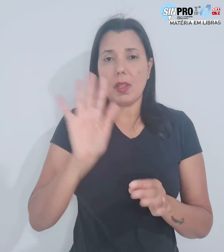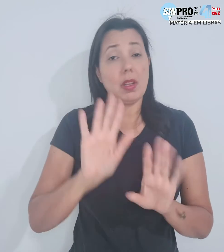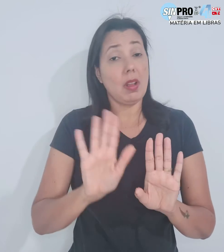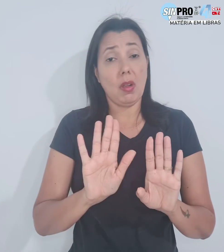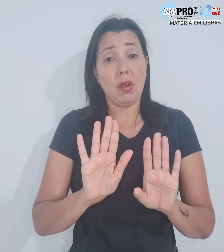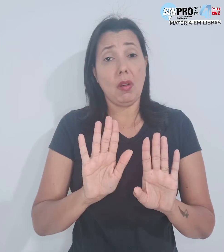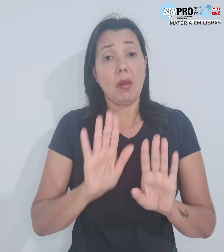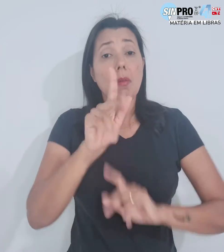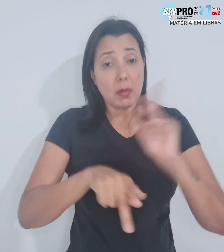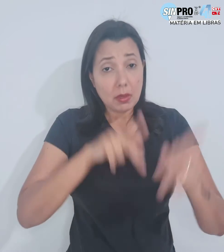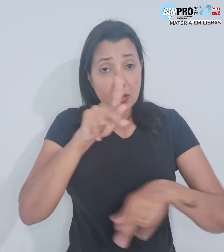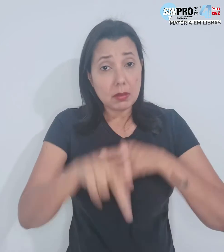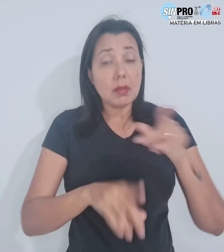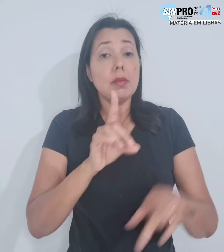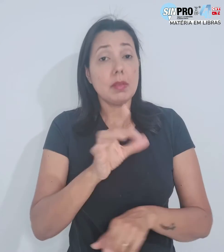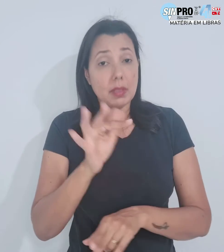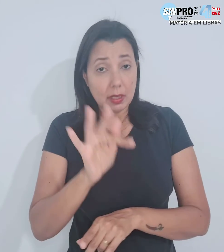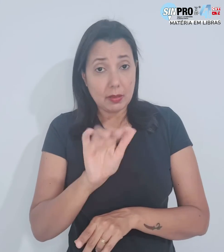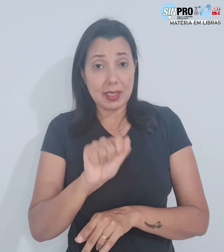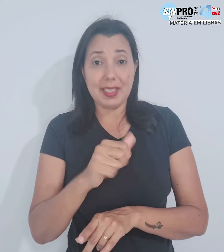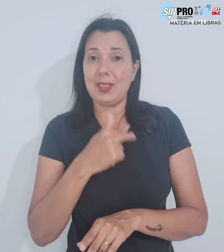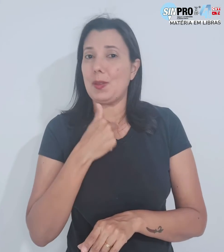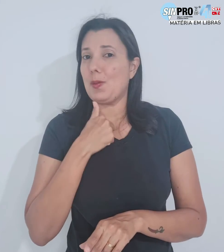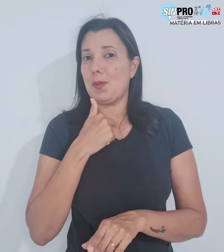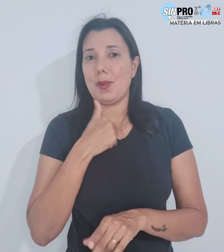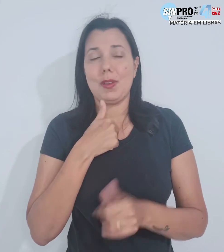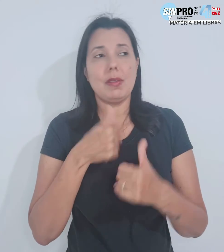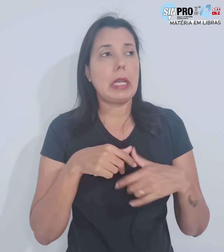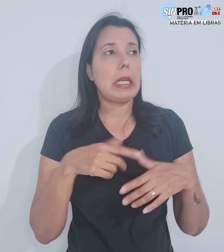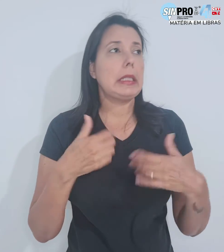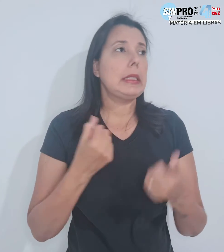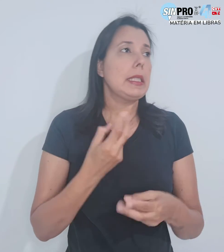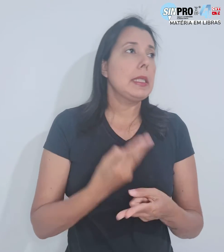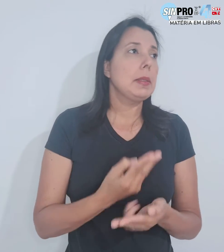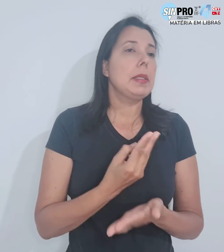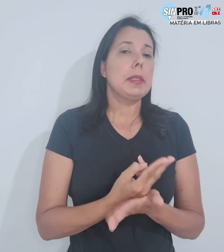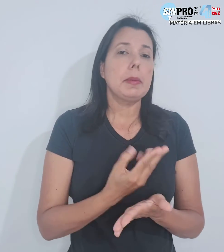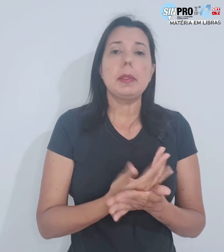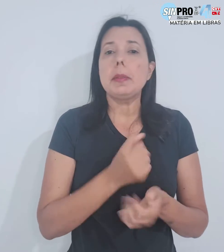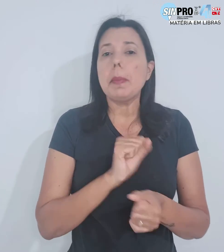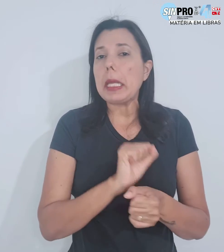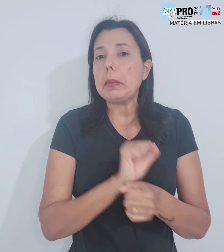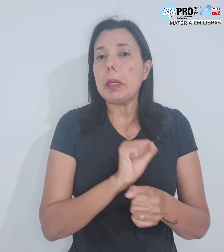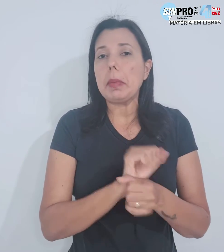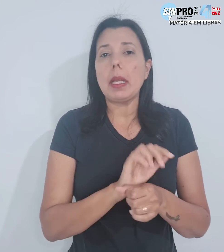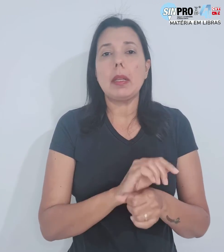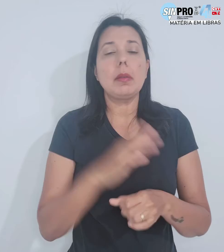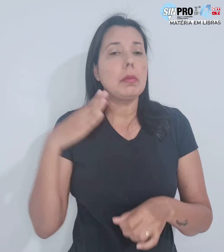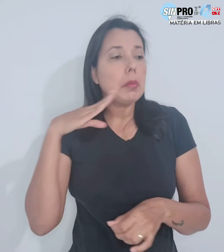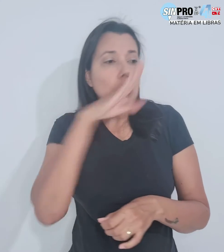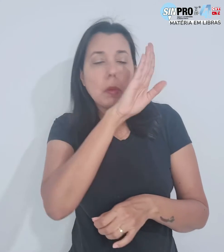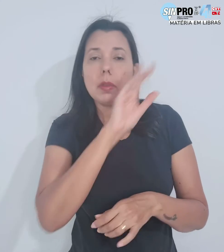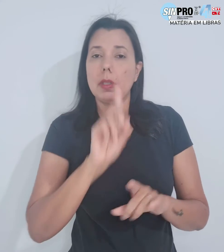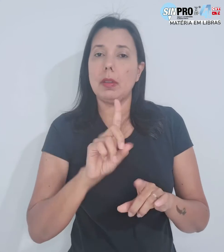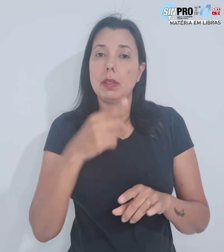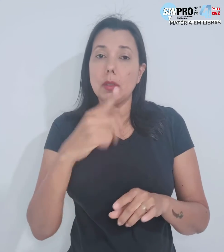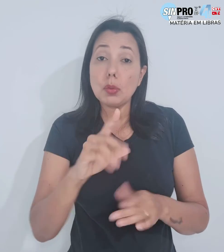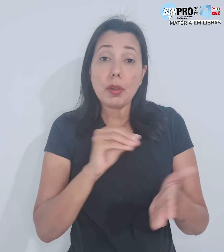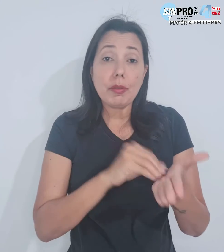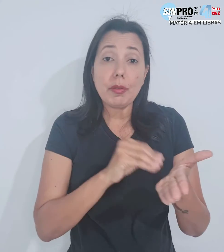A população do Distrito Federal não pode ficar refém do governo de Jair Bolsonaro, da sua